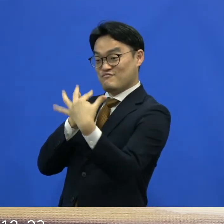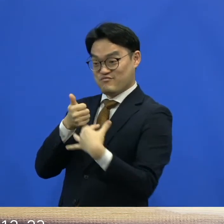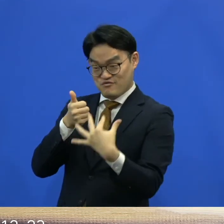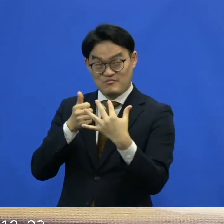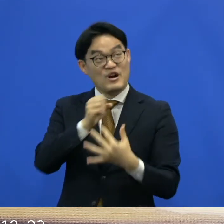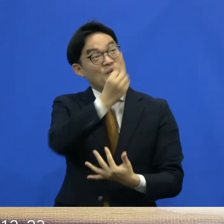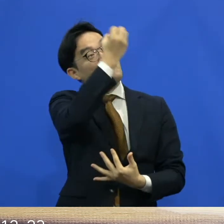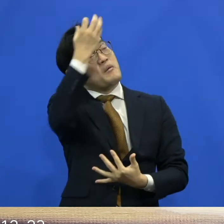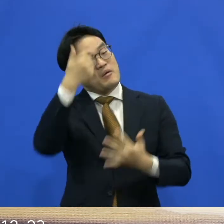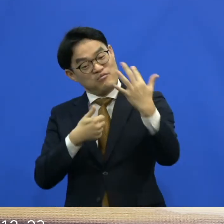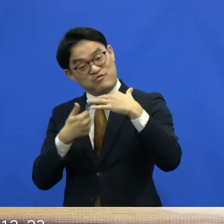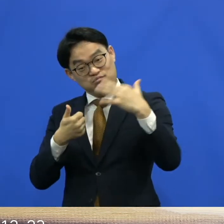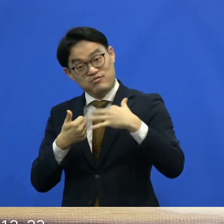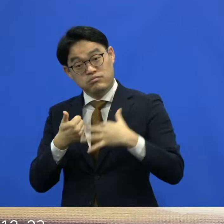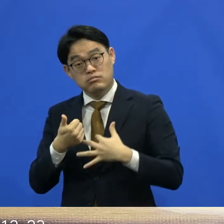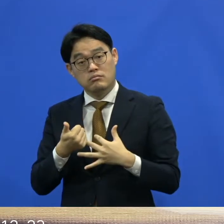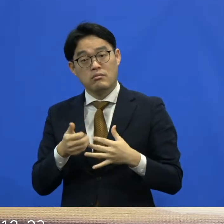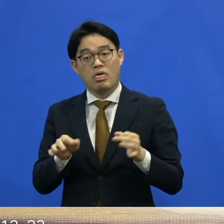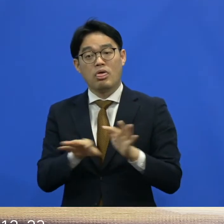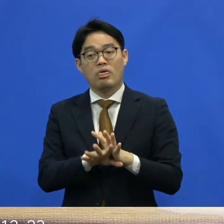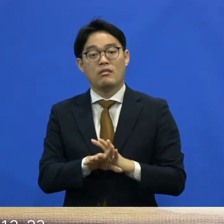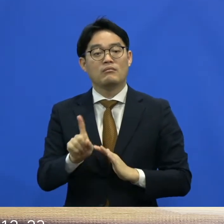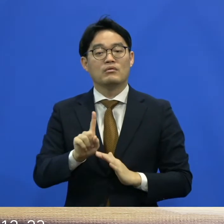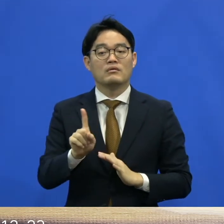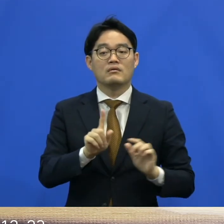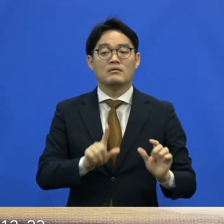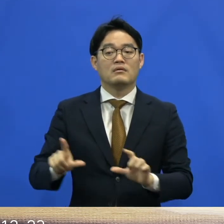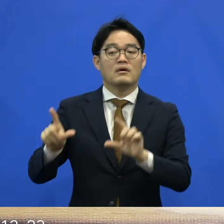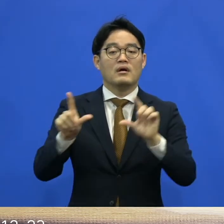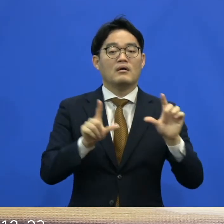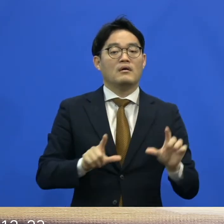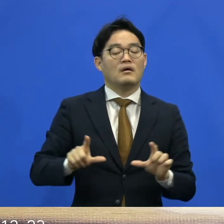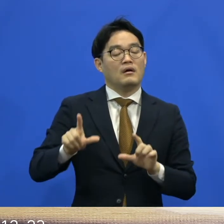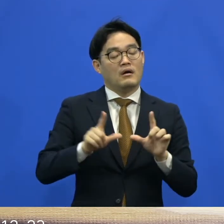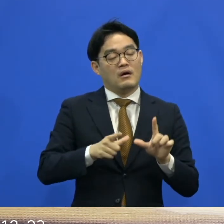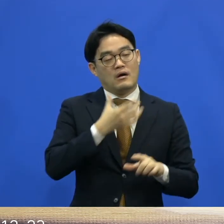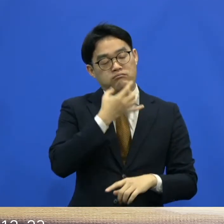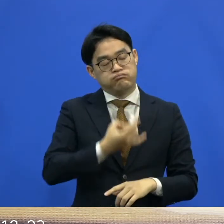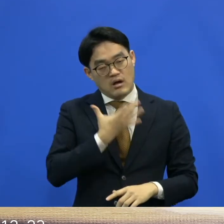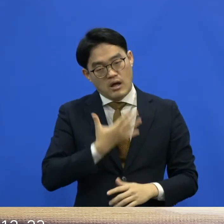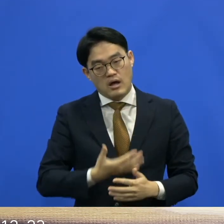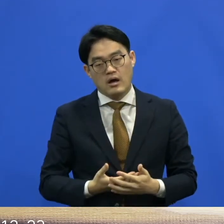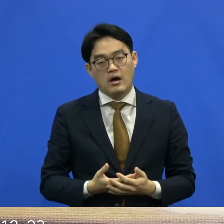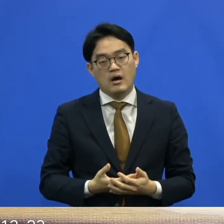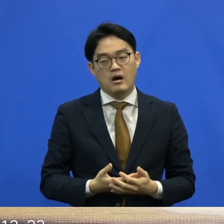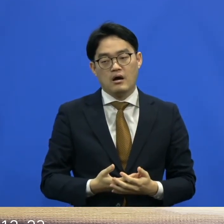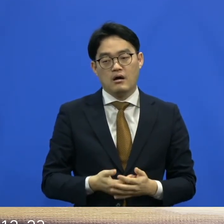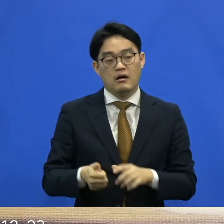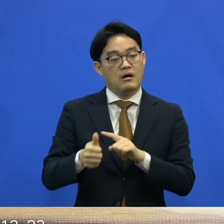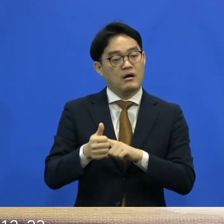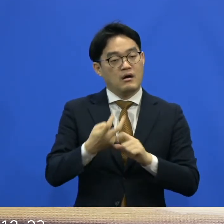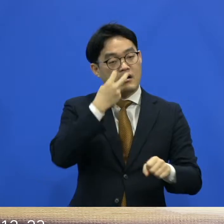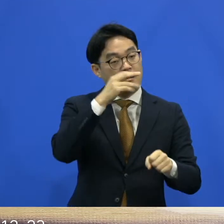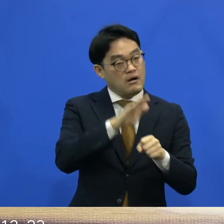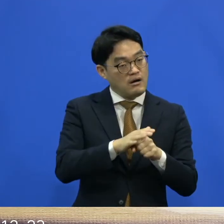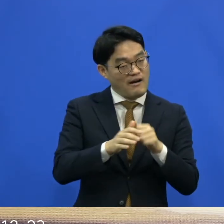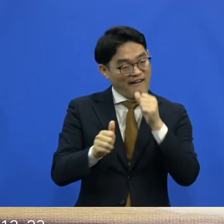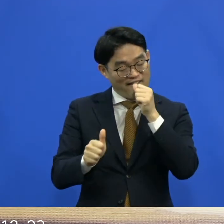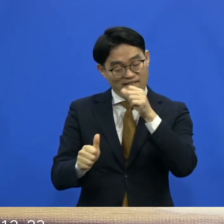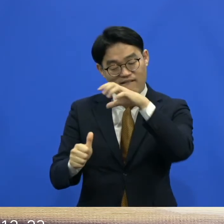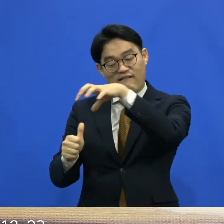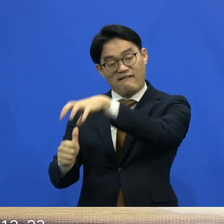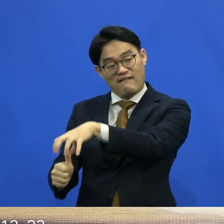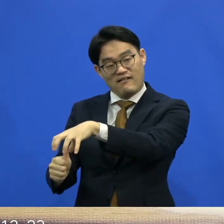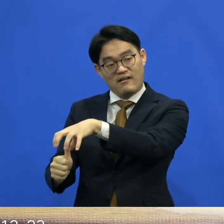있습니다. 갈수록 인생이 고이고 있습니다. 자, 요셉이 누명을 쓰고 감옥에 투옥됩니다.